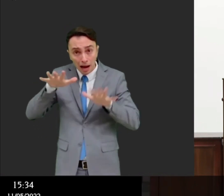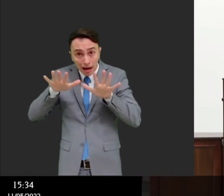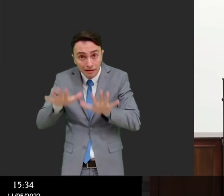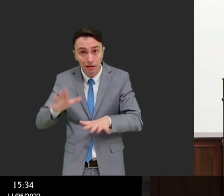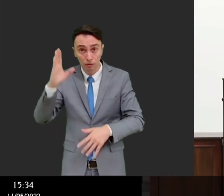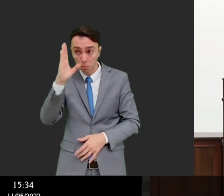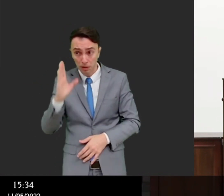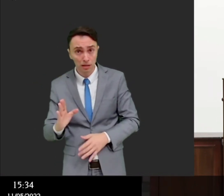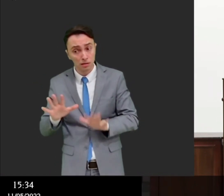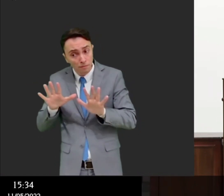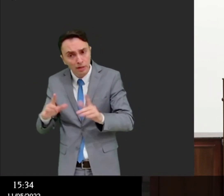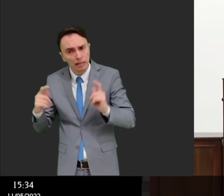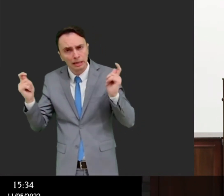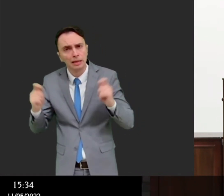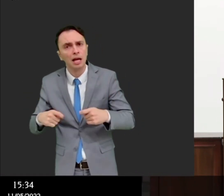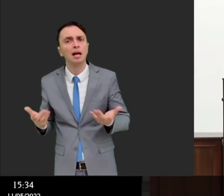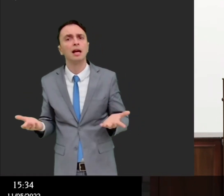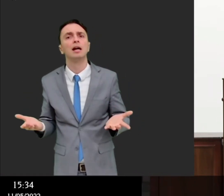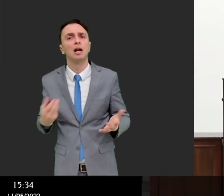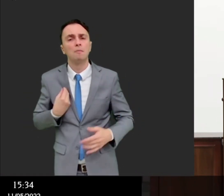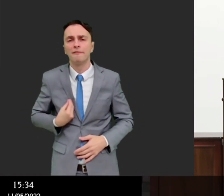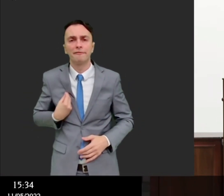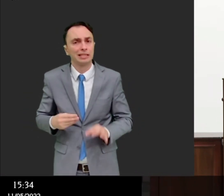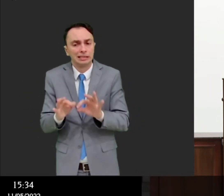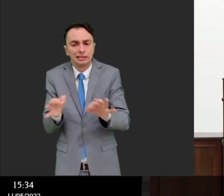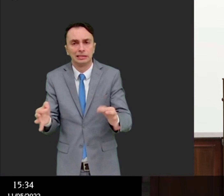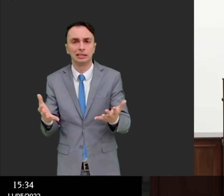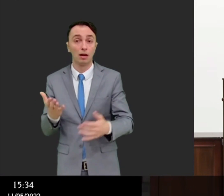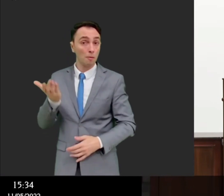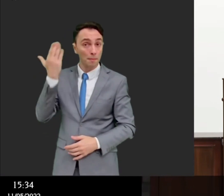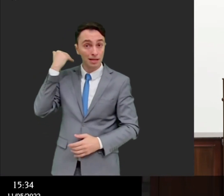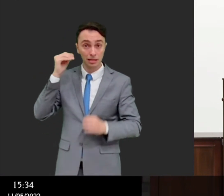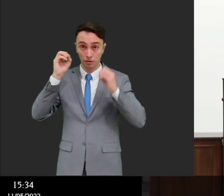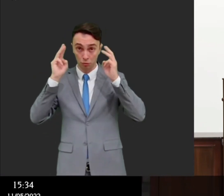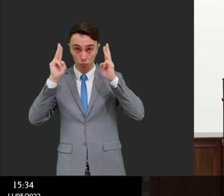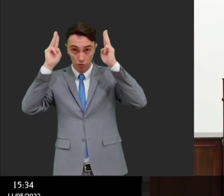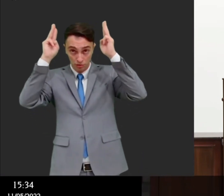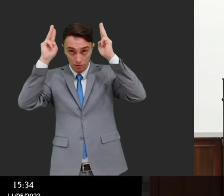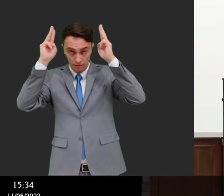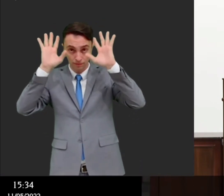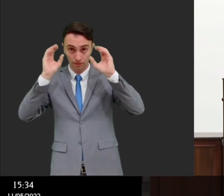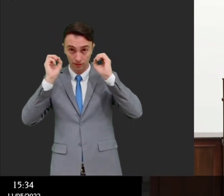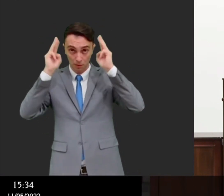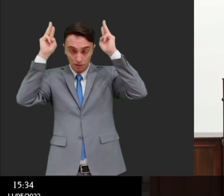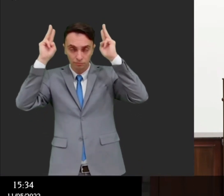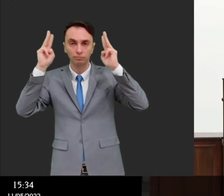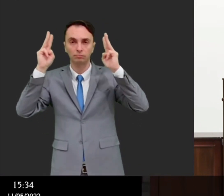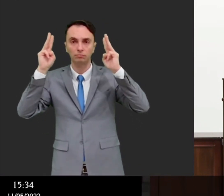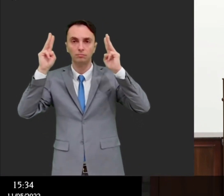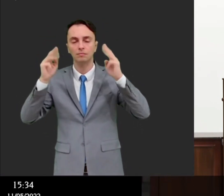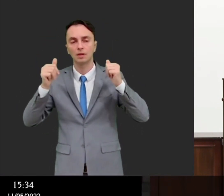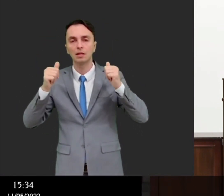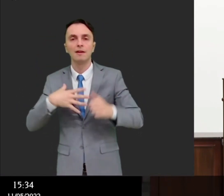te levanta, como falou Moisés. Moisés, quando nasceu o filho dele, Gerson, ele